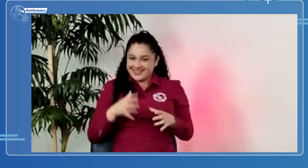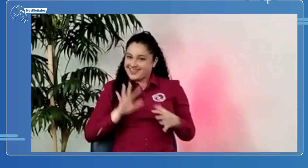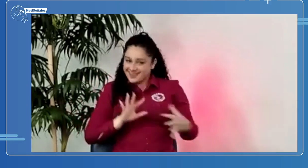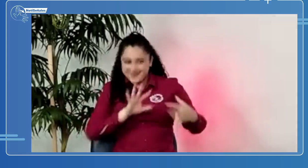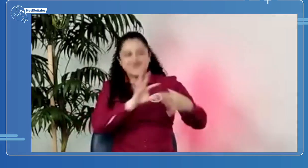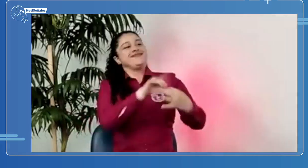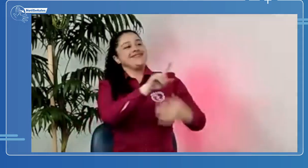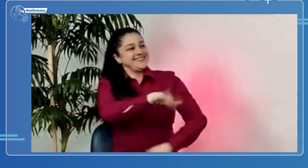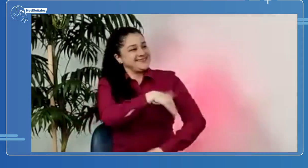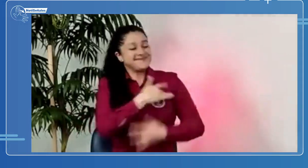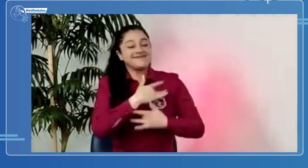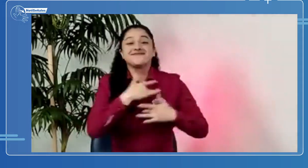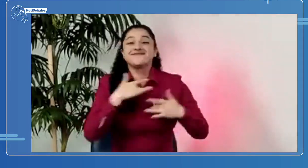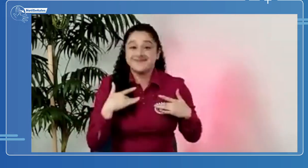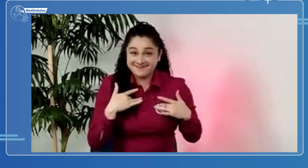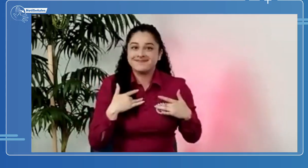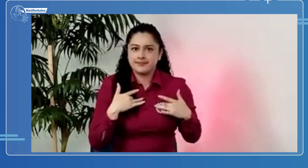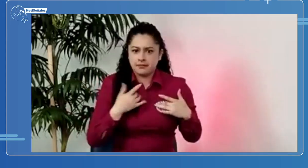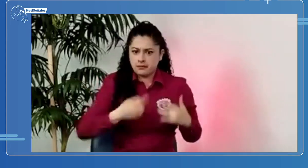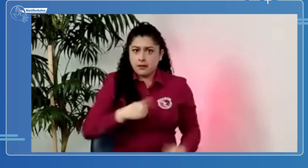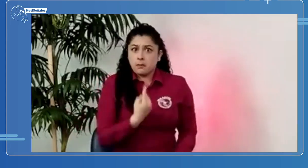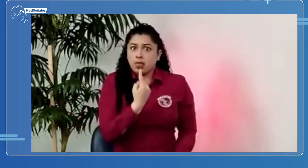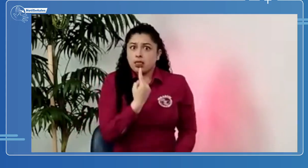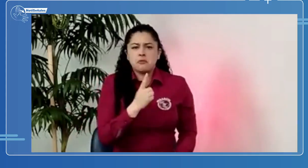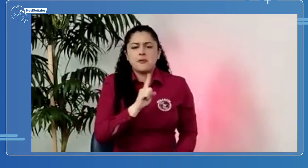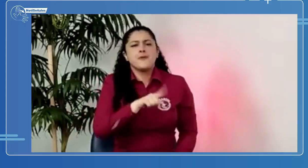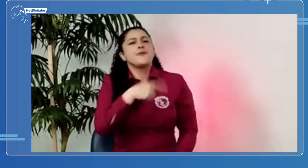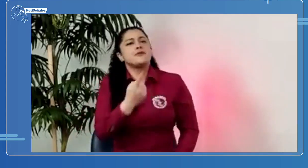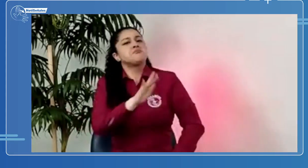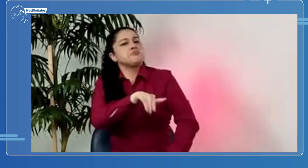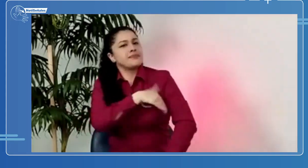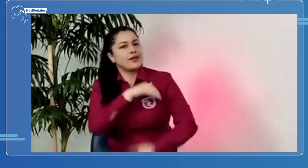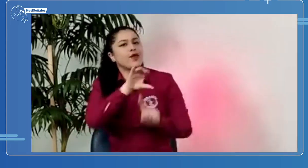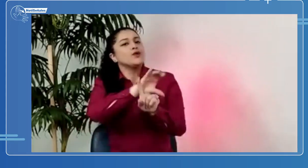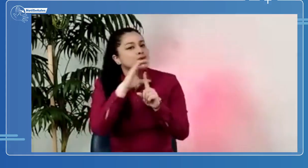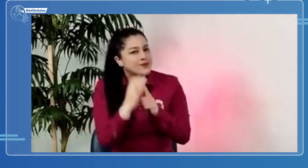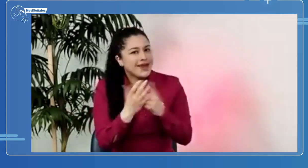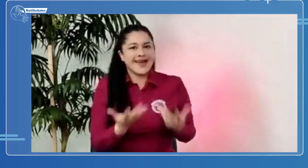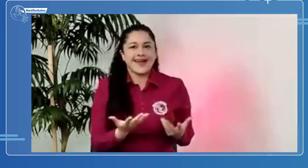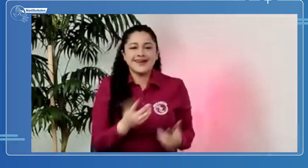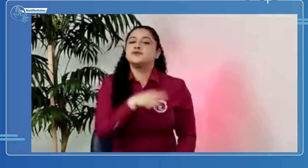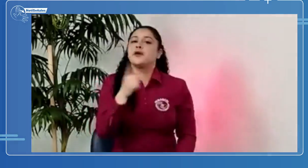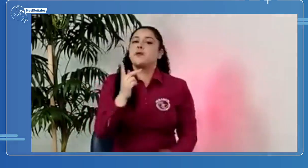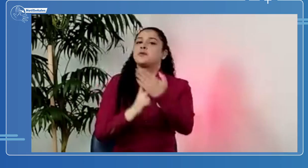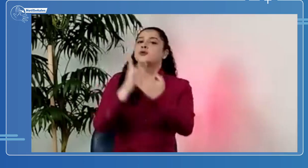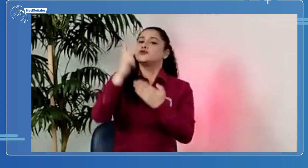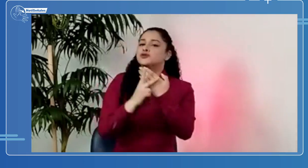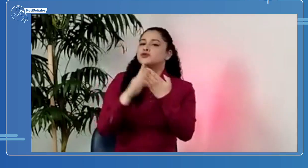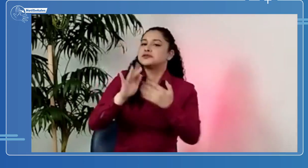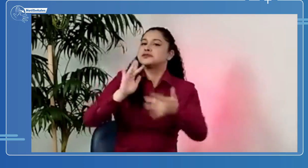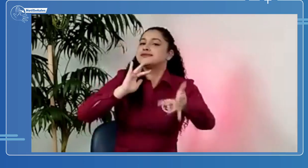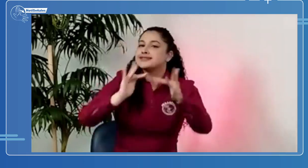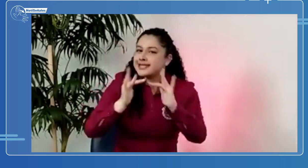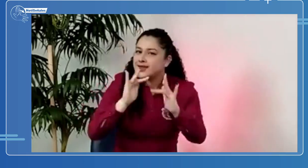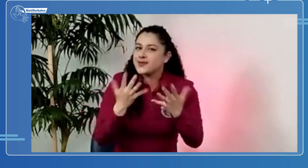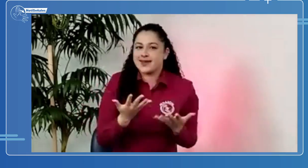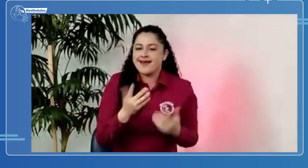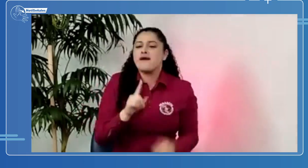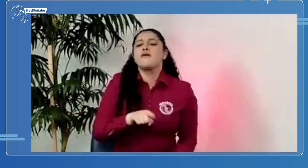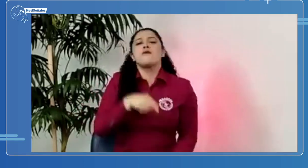objetivo. Como por ejemplo esta alianza con el Ministerio de Salud, también hemos tenido otras alianzas con el Ministerio de Cultura, tenemos